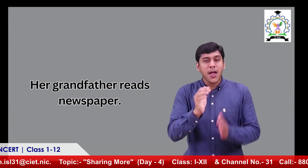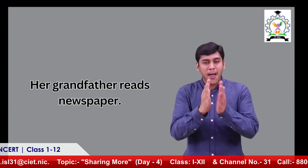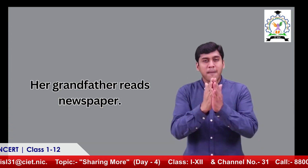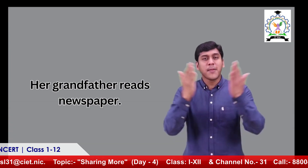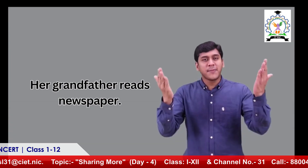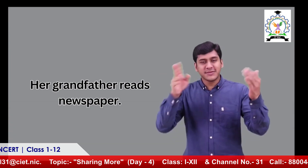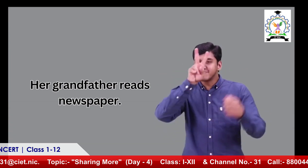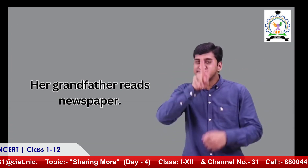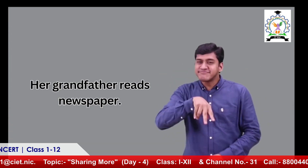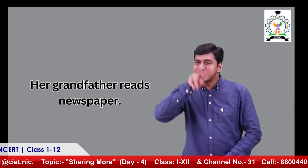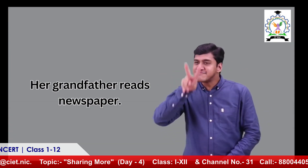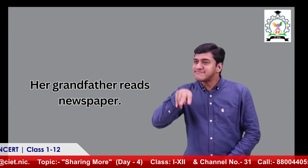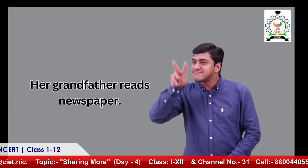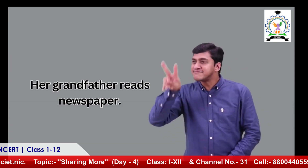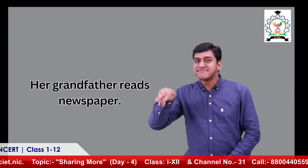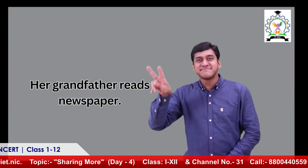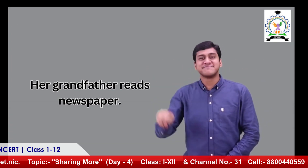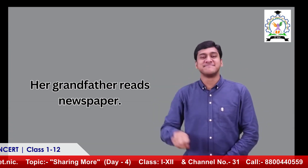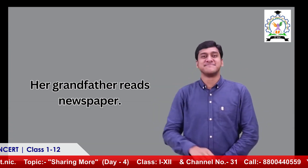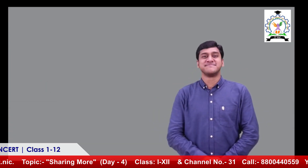उसके दादाजी अखबार पढ़ते हैं।